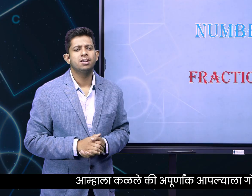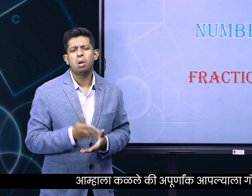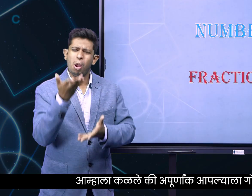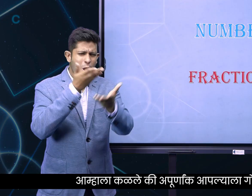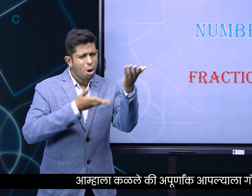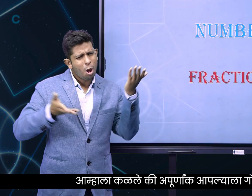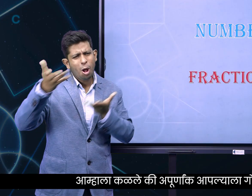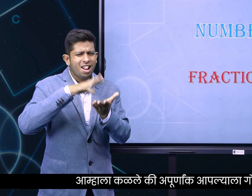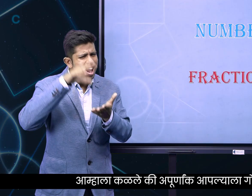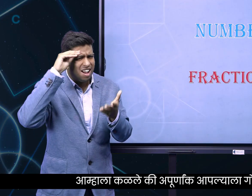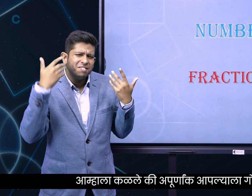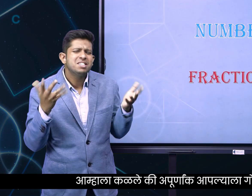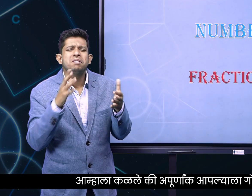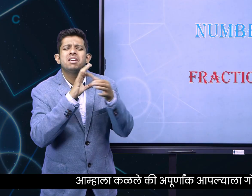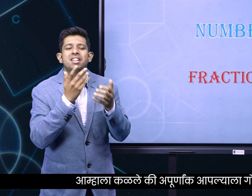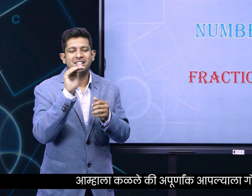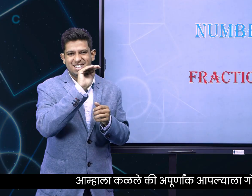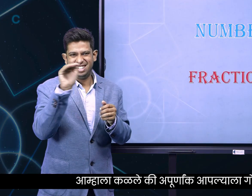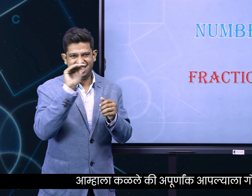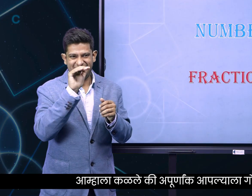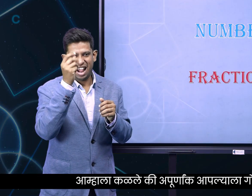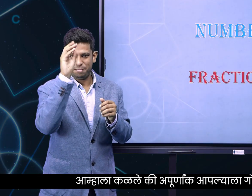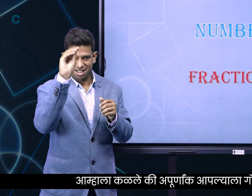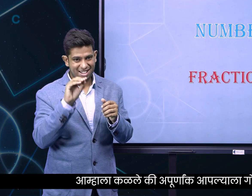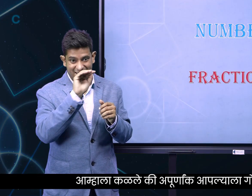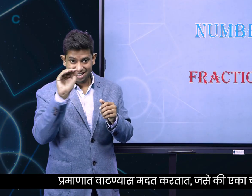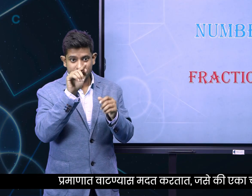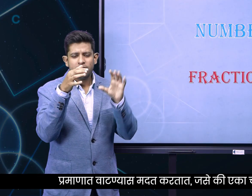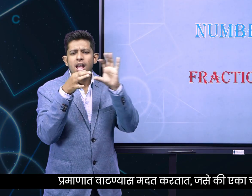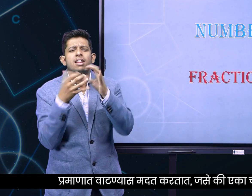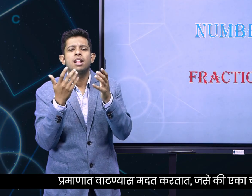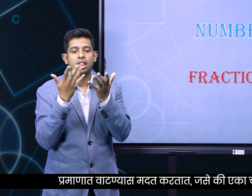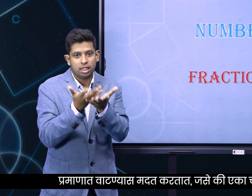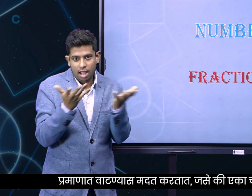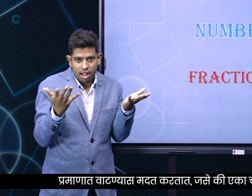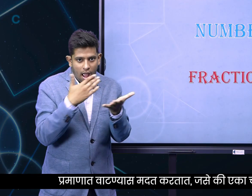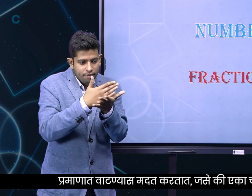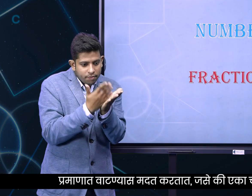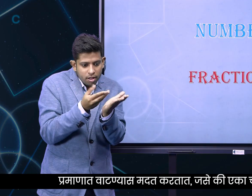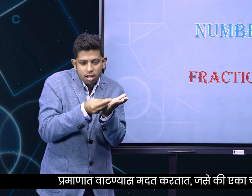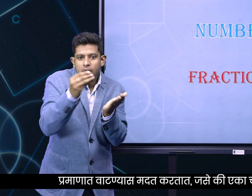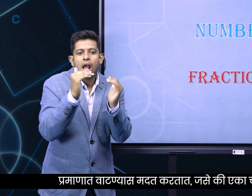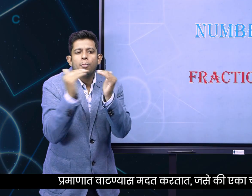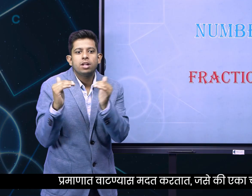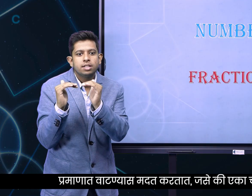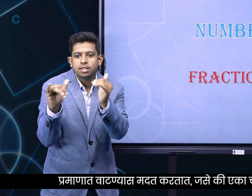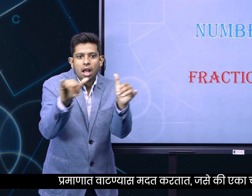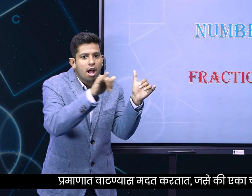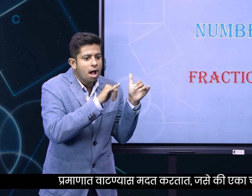आम्हाला कळले की अपूर्णांक आपल्याला गोष्टी समान प्रमाणात वाटण्यास मदत करतात, जसे की एका चविष्ट चॉकलेट